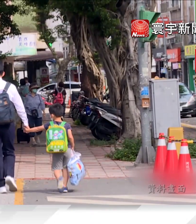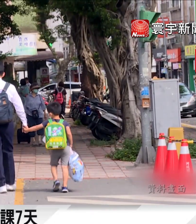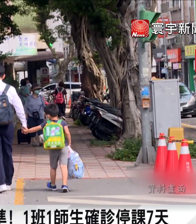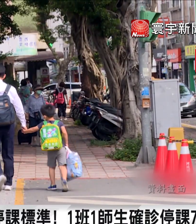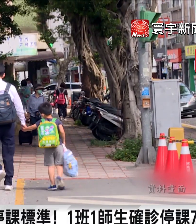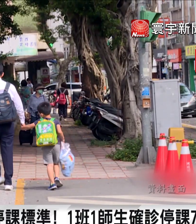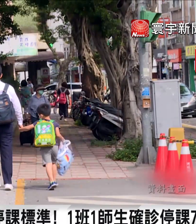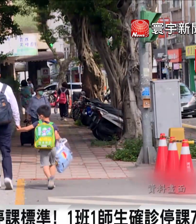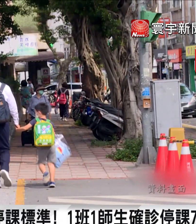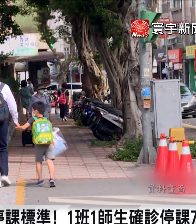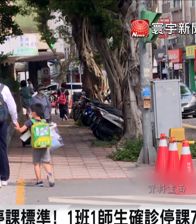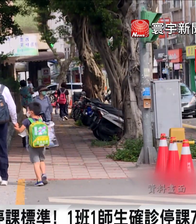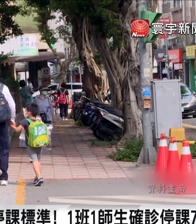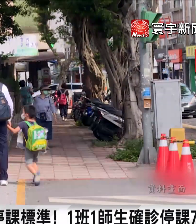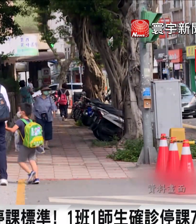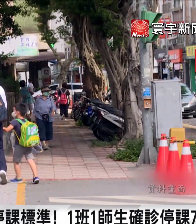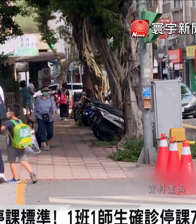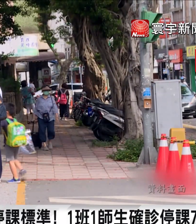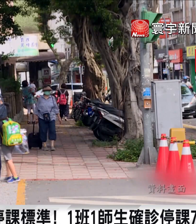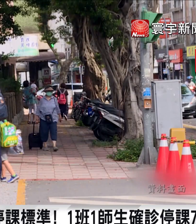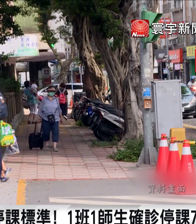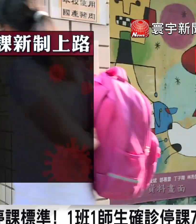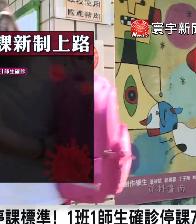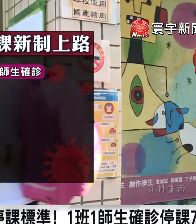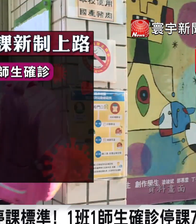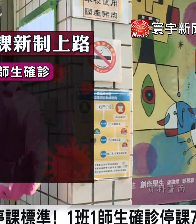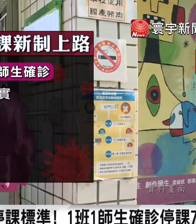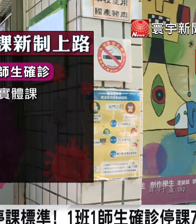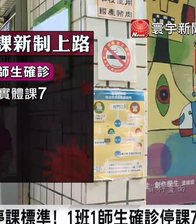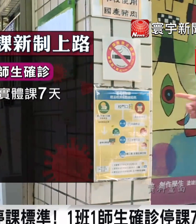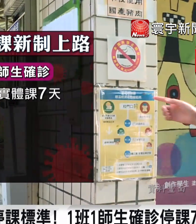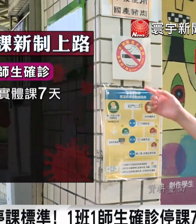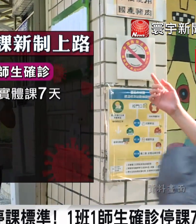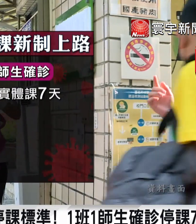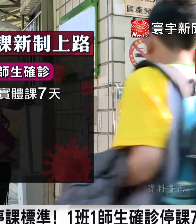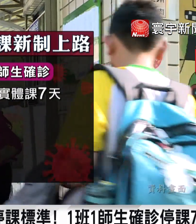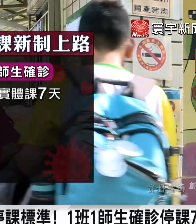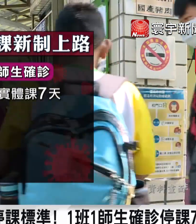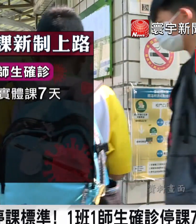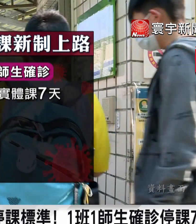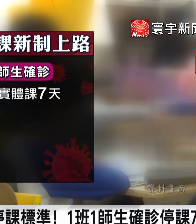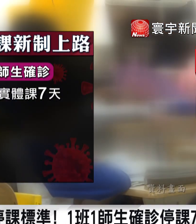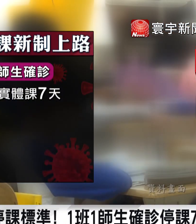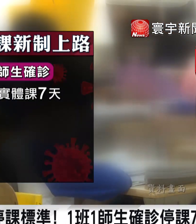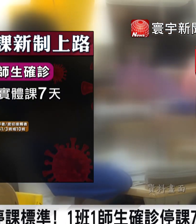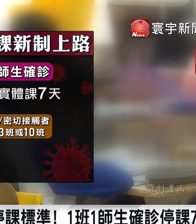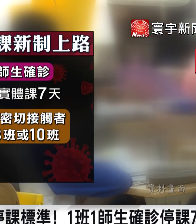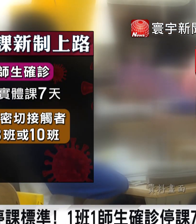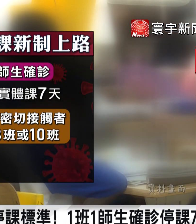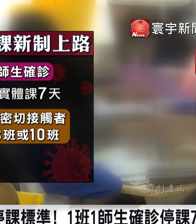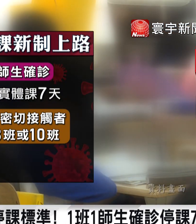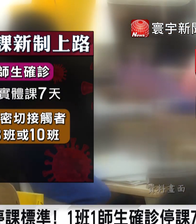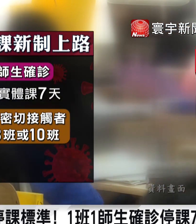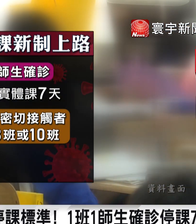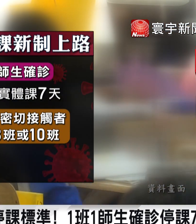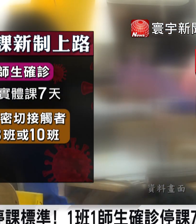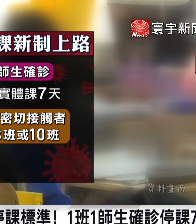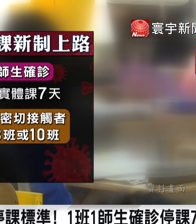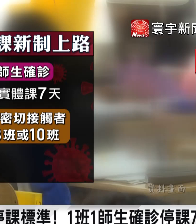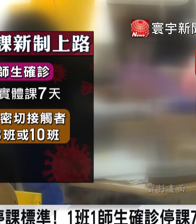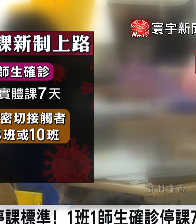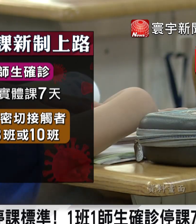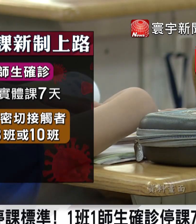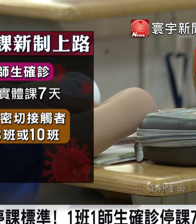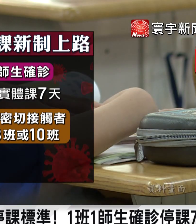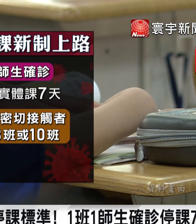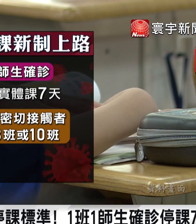合3+4上路，北市也公布最新停课标准。一般一名师生确诊停课7天，确诊者或密切接触者分布学